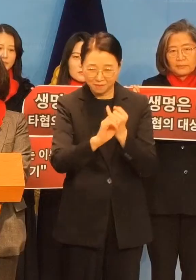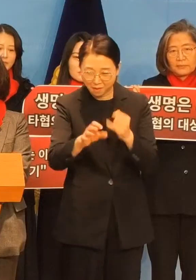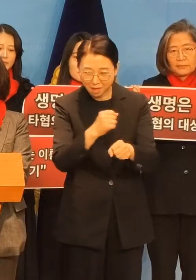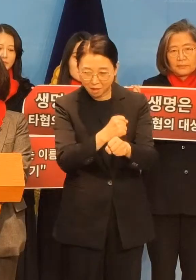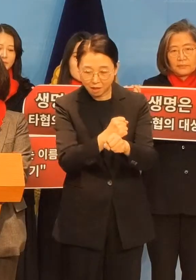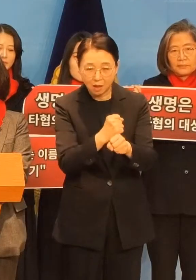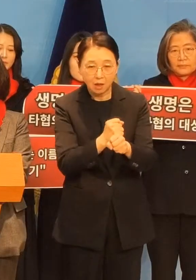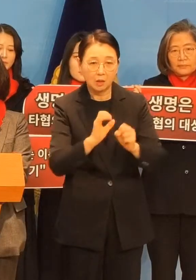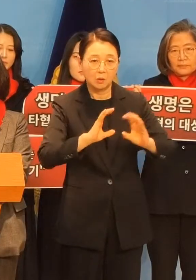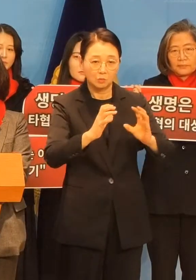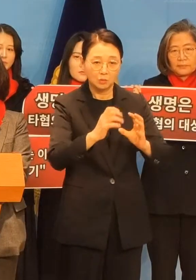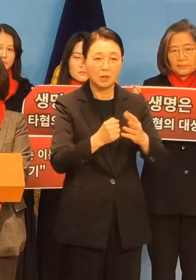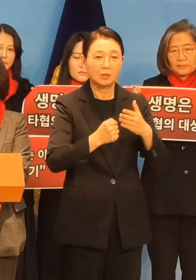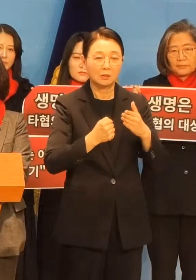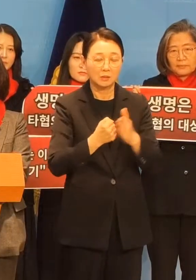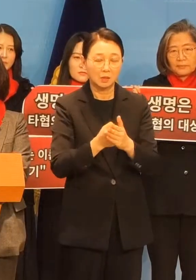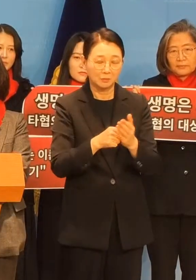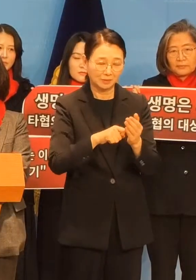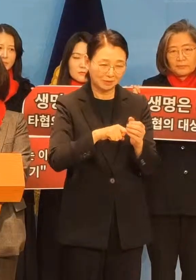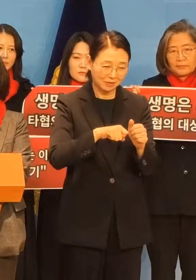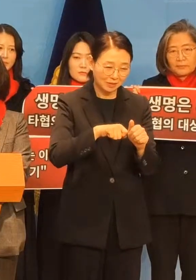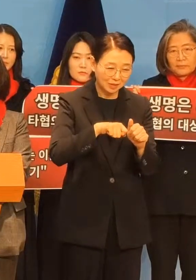국가에 의한 강제 규범이다.